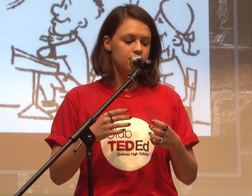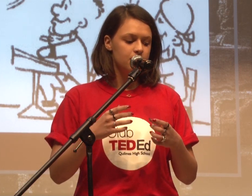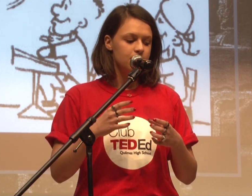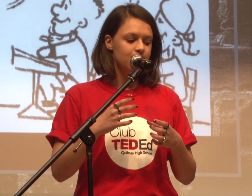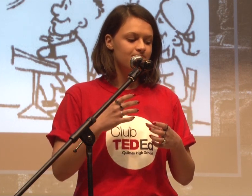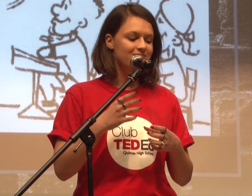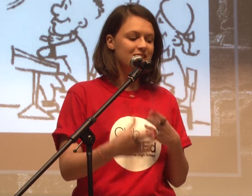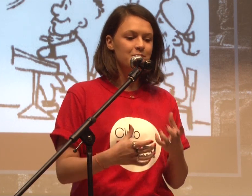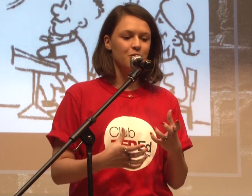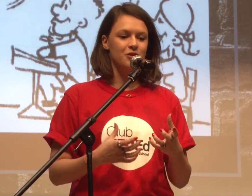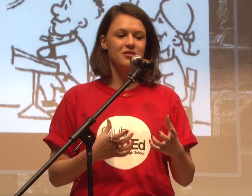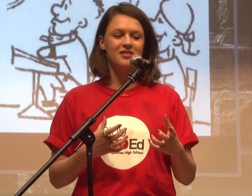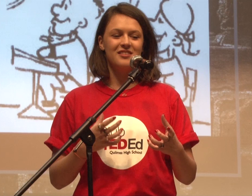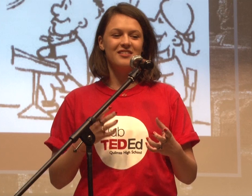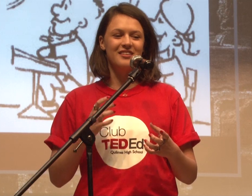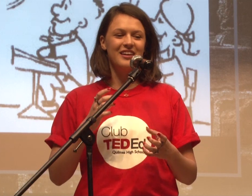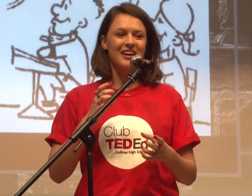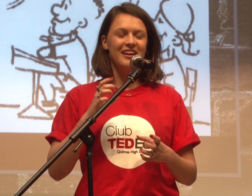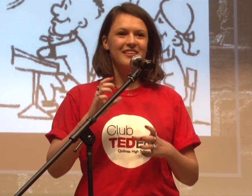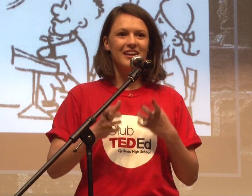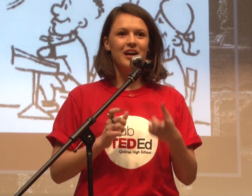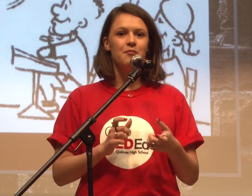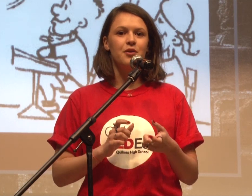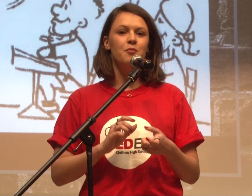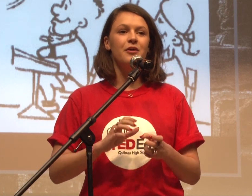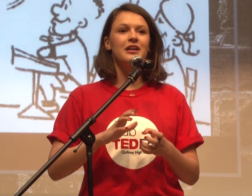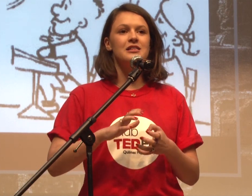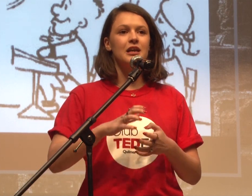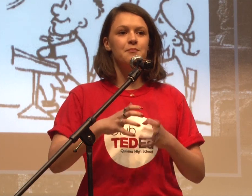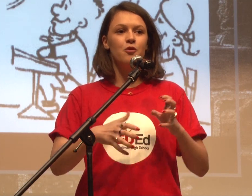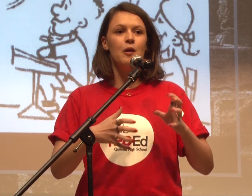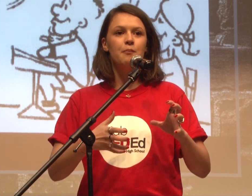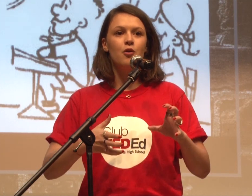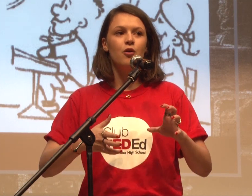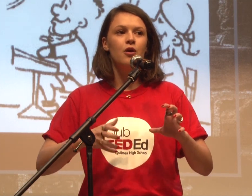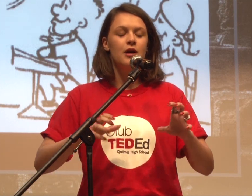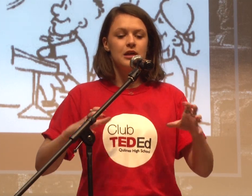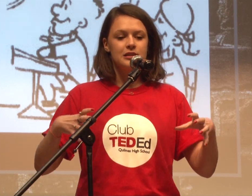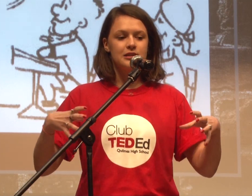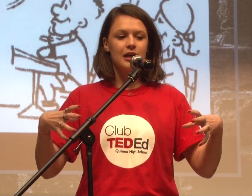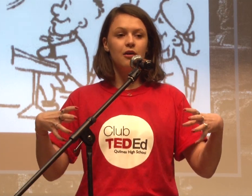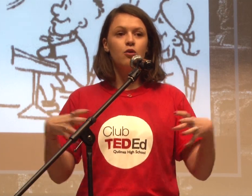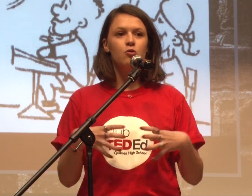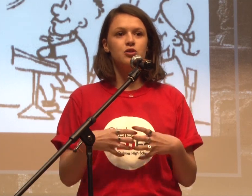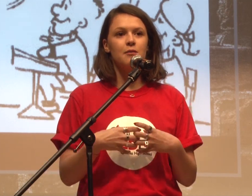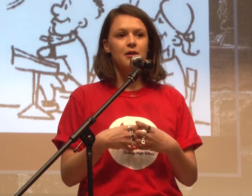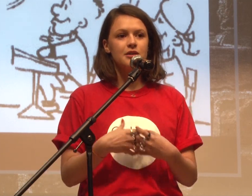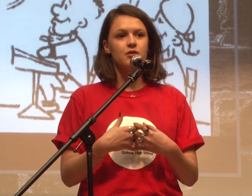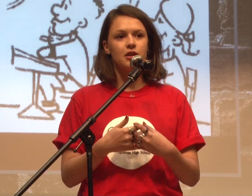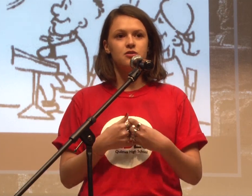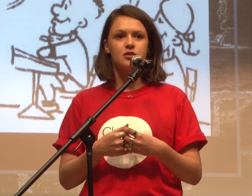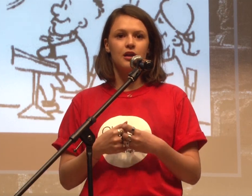Estos tipos de cambios pueden hacer que poco a poco se incluyan más en nuestra sociedad.